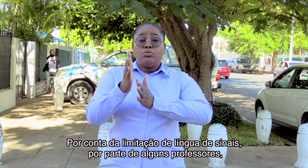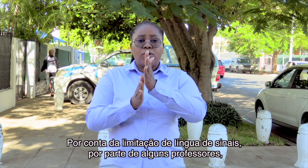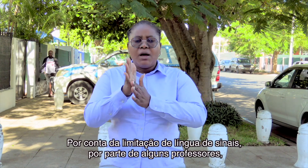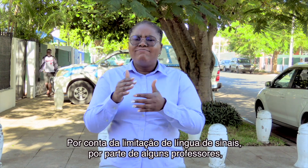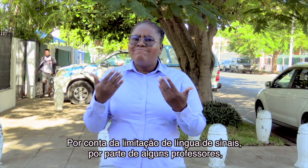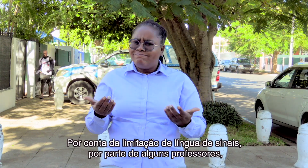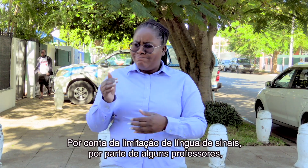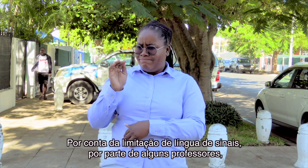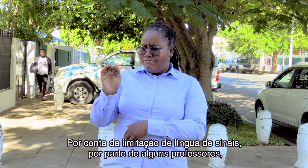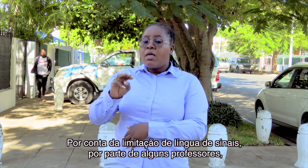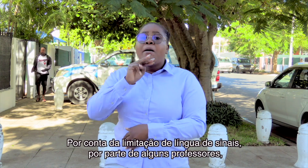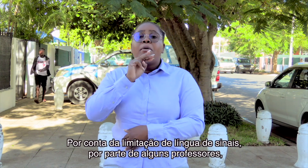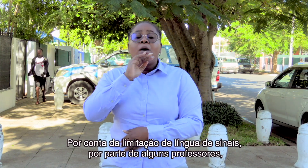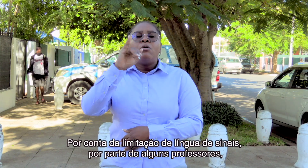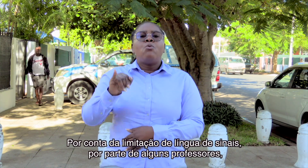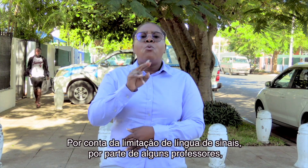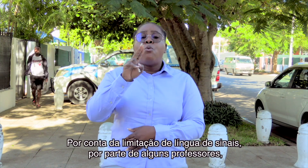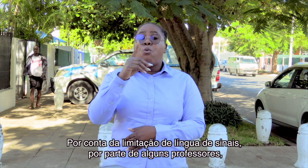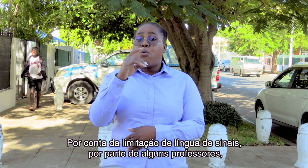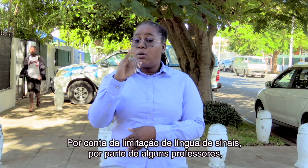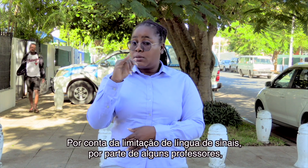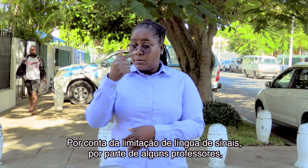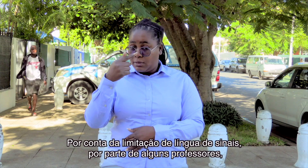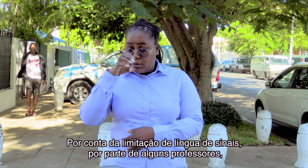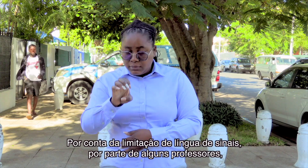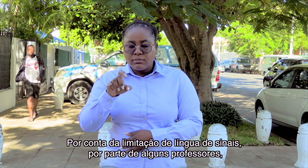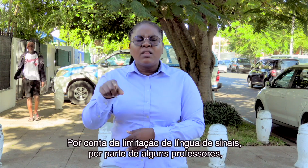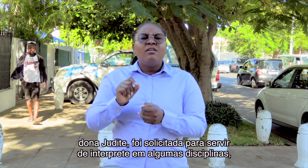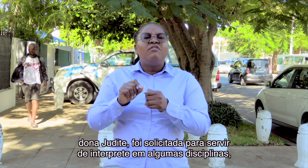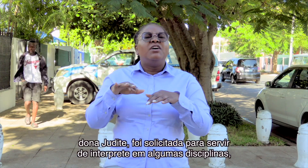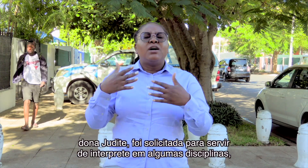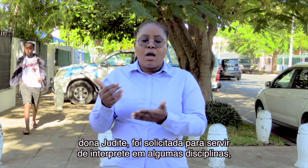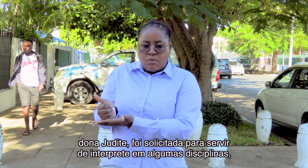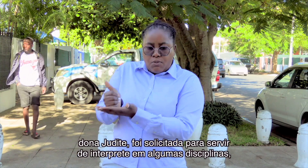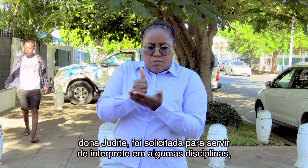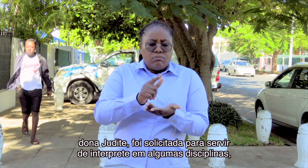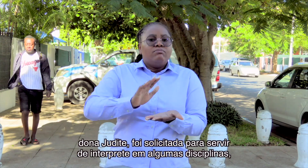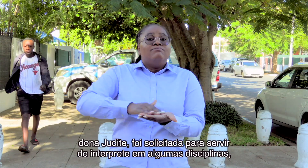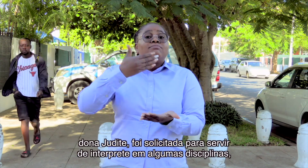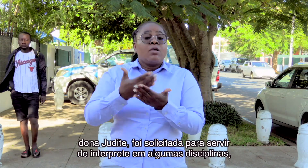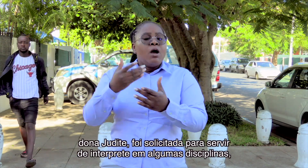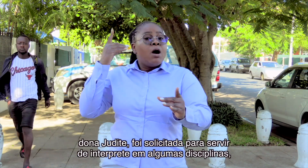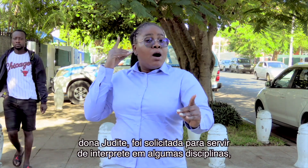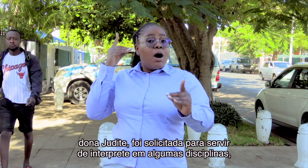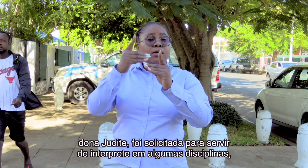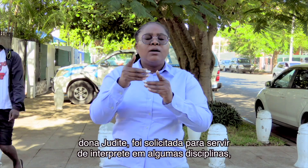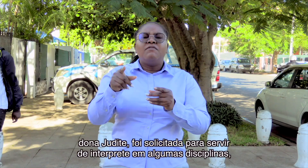Por conta da limitação da língua de sinais por parte de alguns professores, Dona Judite foi solicitada para servir de intérprete